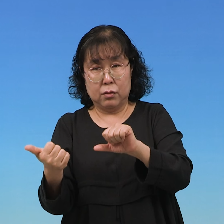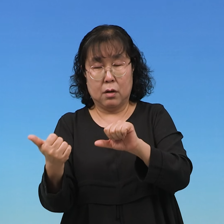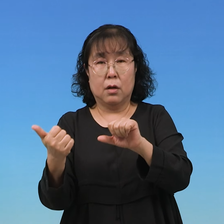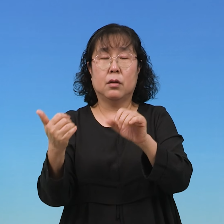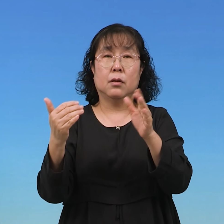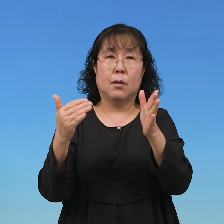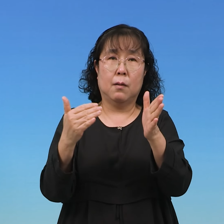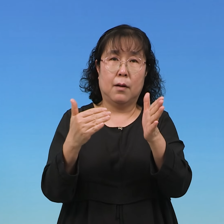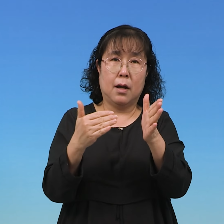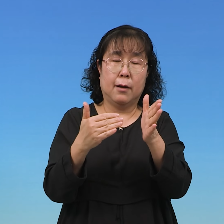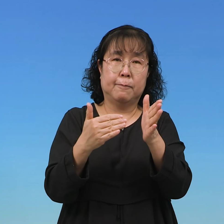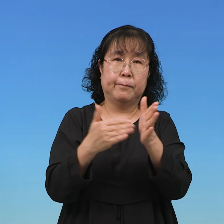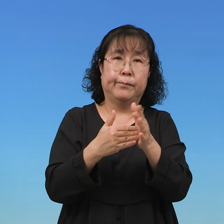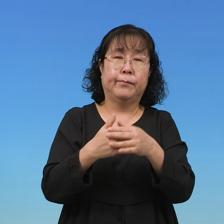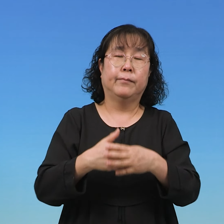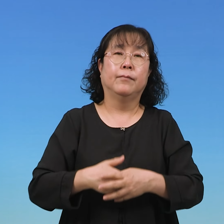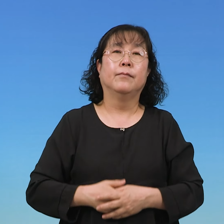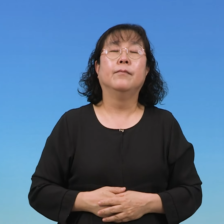죽었노라.